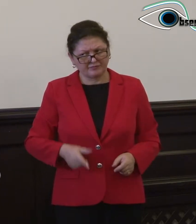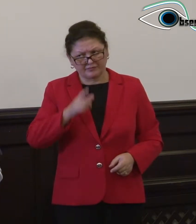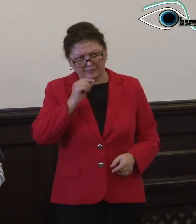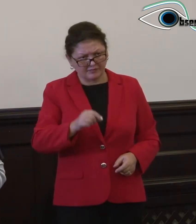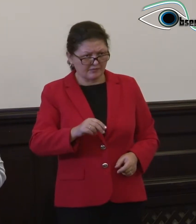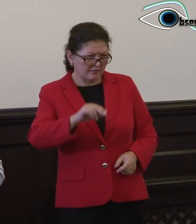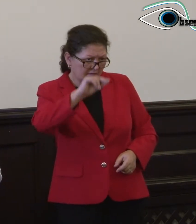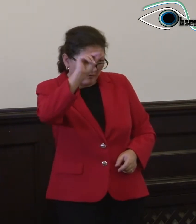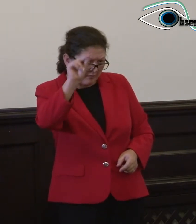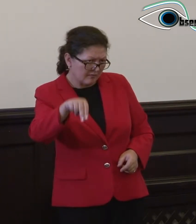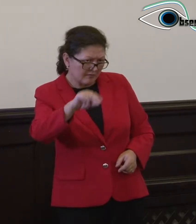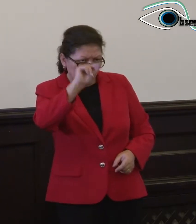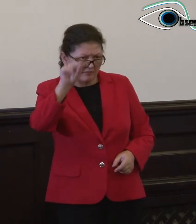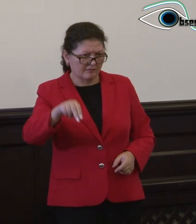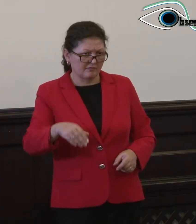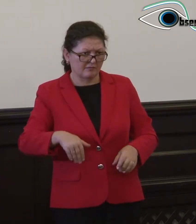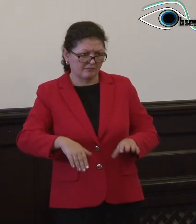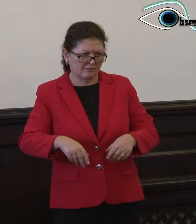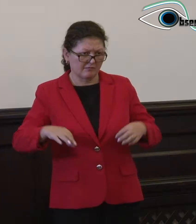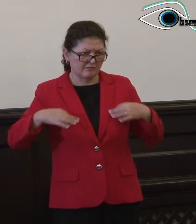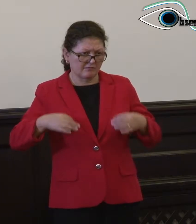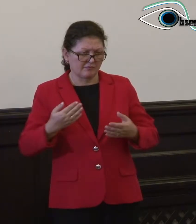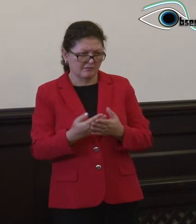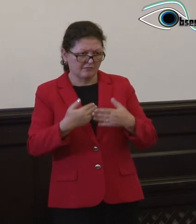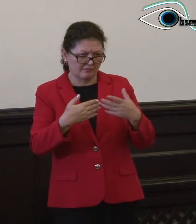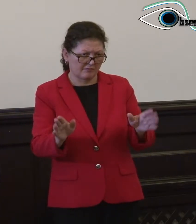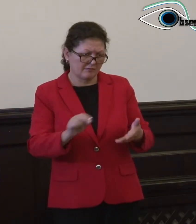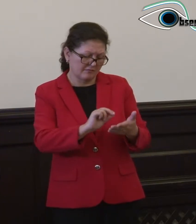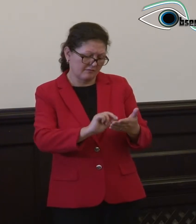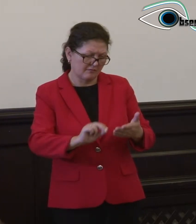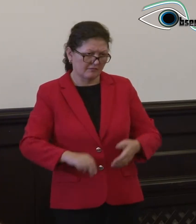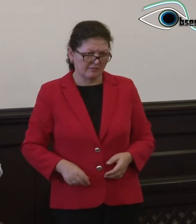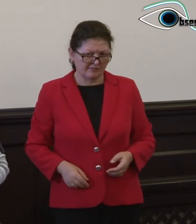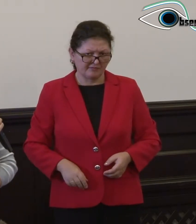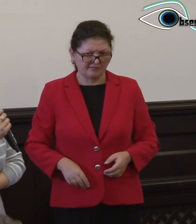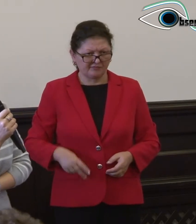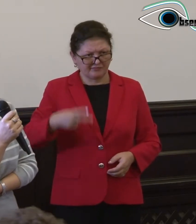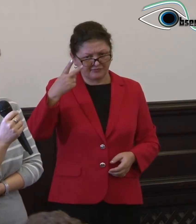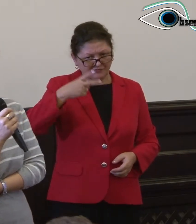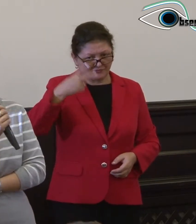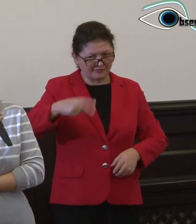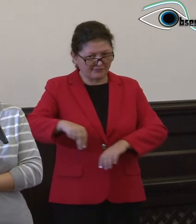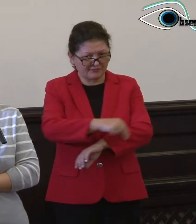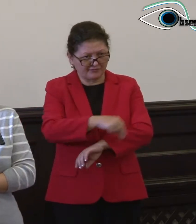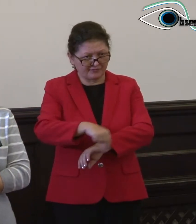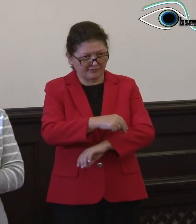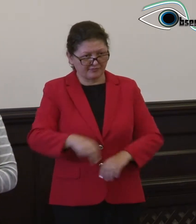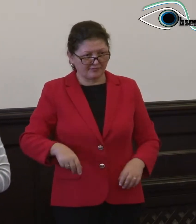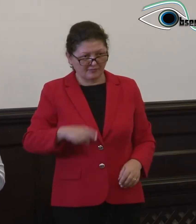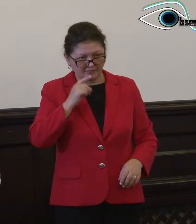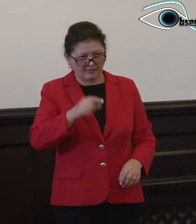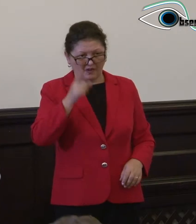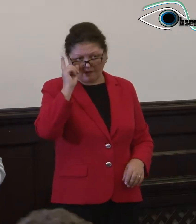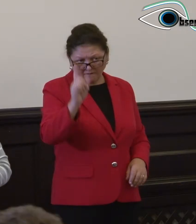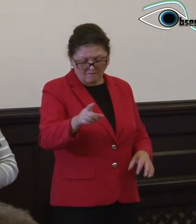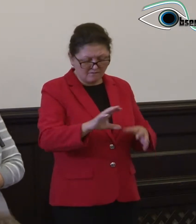spunem, confirmări din partea Ministerului Sănătății ca să înceapă procedura de semnare. Iar cel de-al doilea proiect se referă la Ordinul